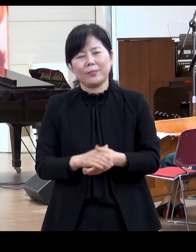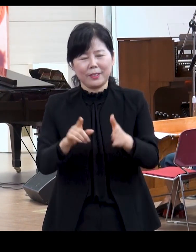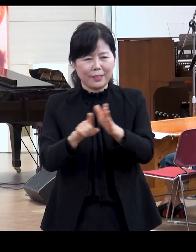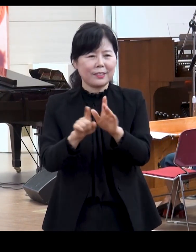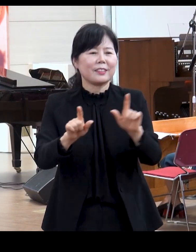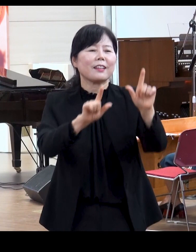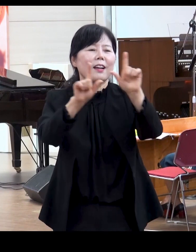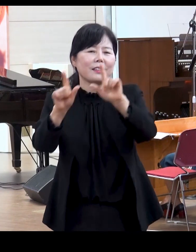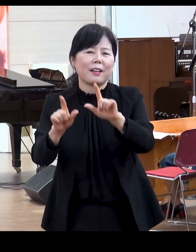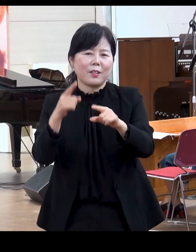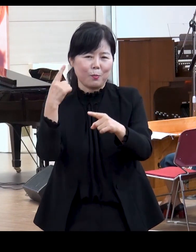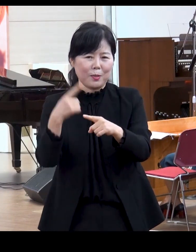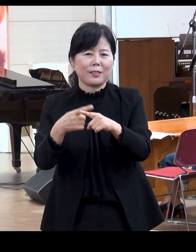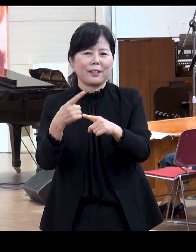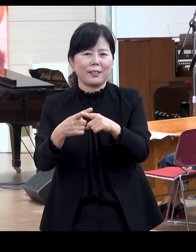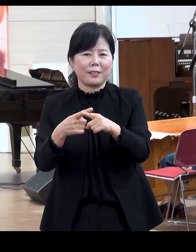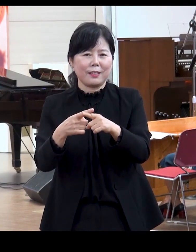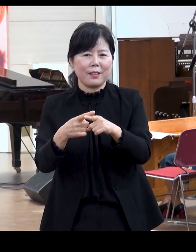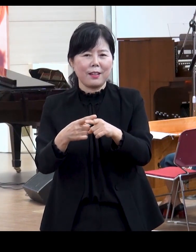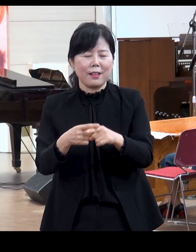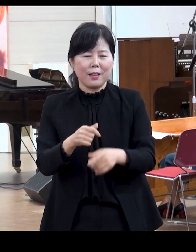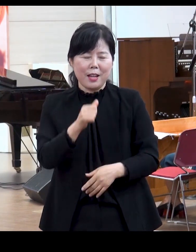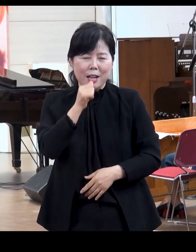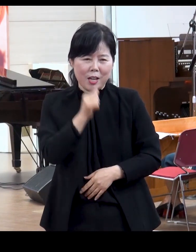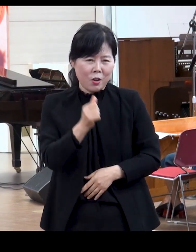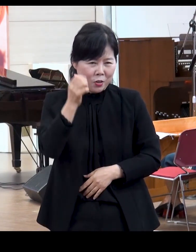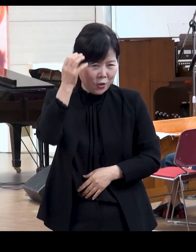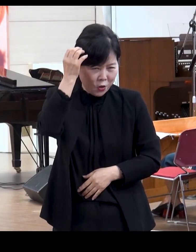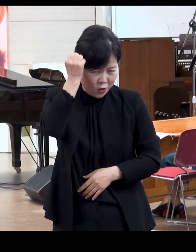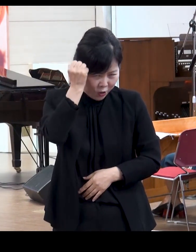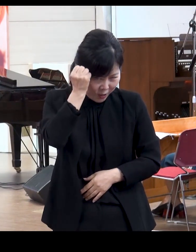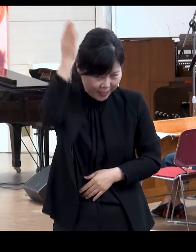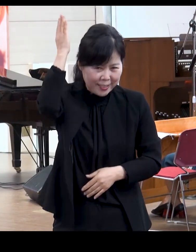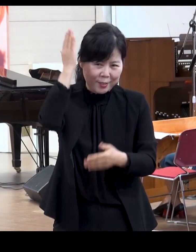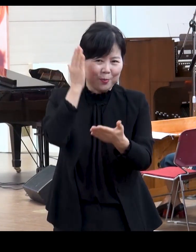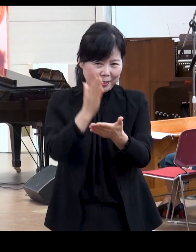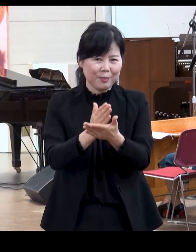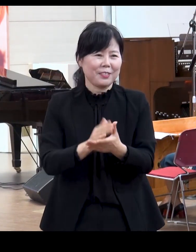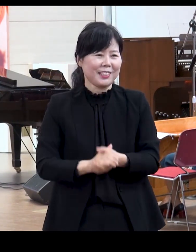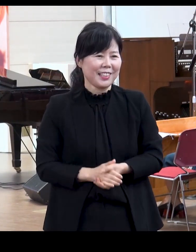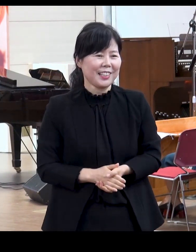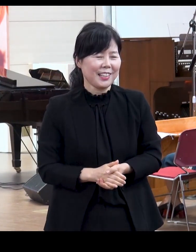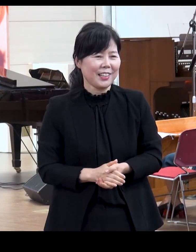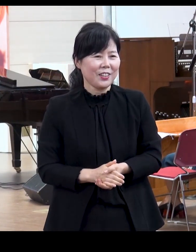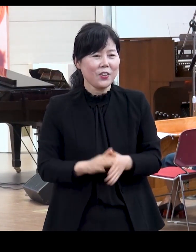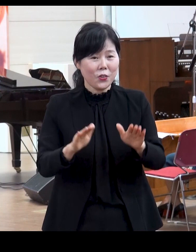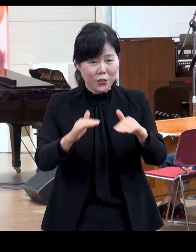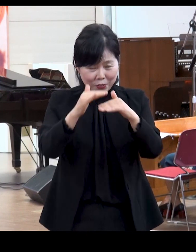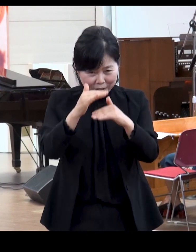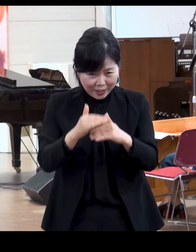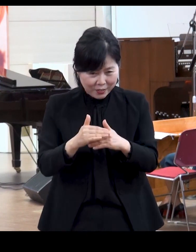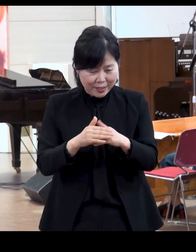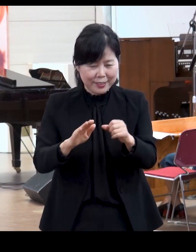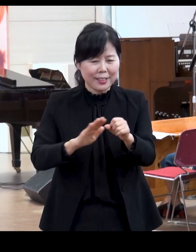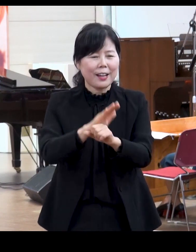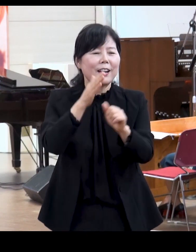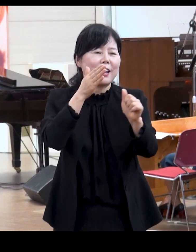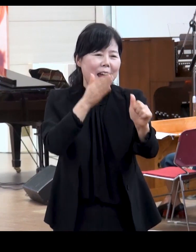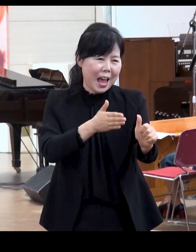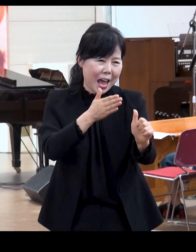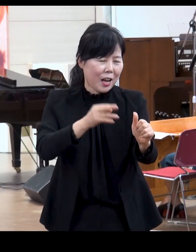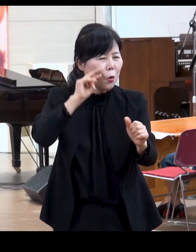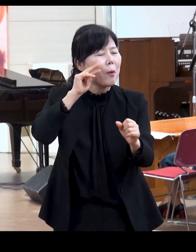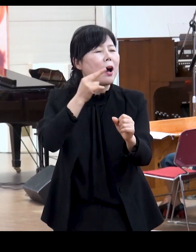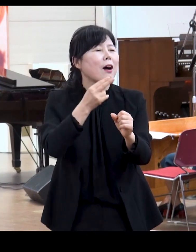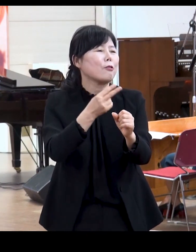이게 바로 신앙생활이라는 사실, 절대로 잊으면 안 된다는 것이죠. 오늘 말씀에서 바로 그 권면을 사도 바울이 하고